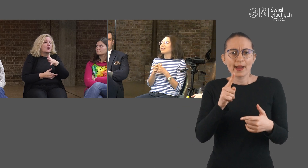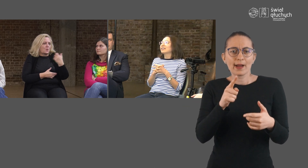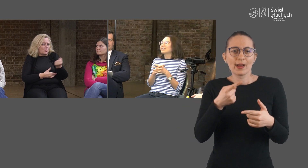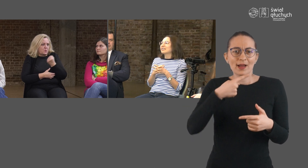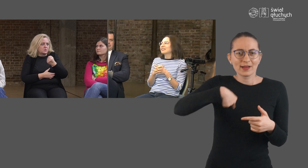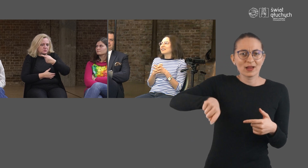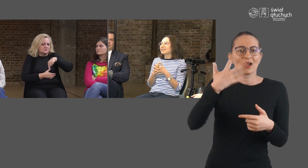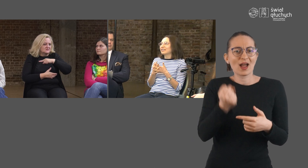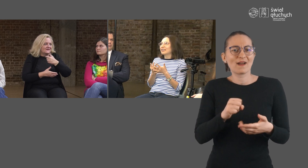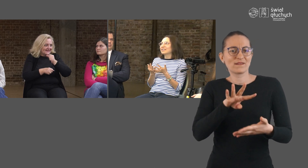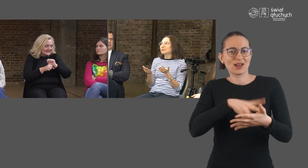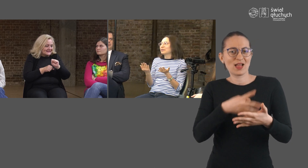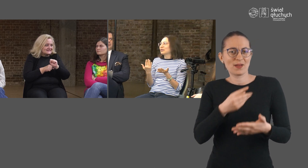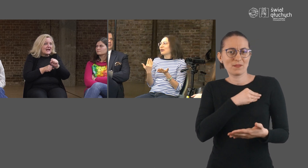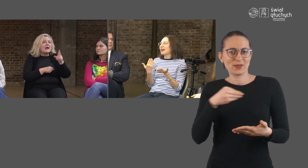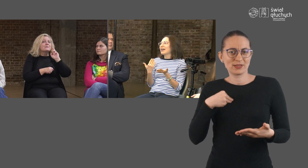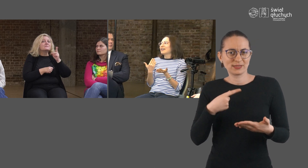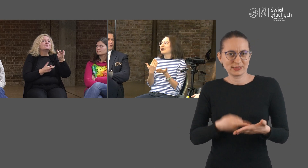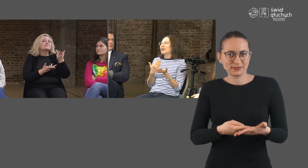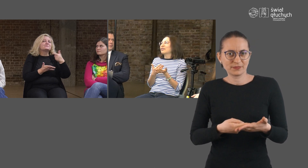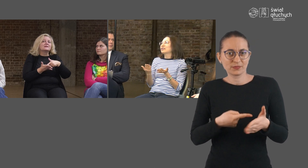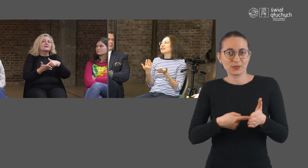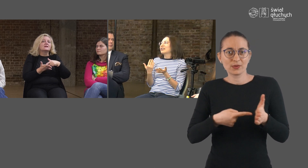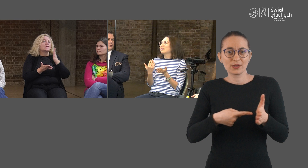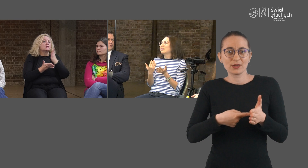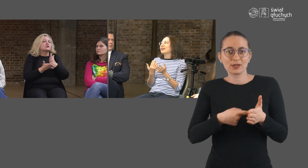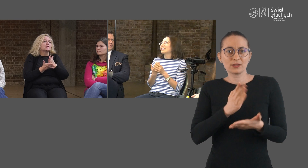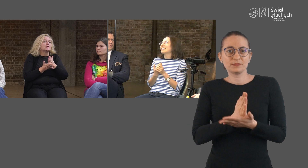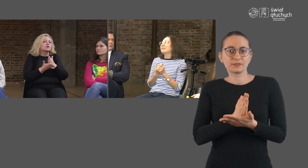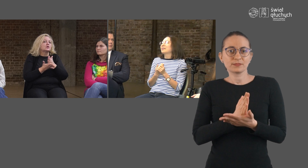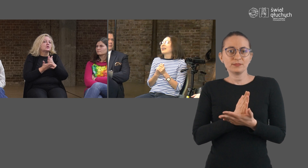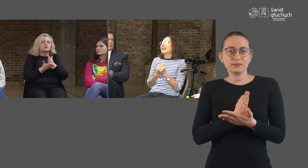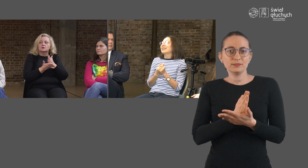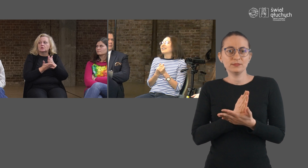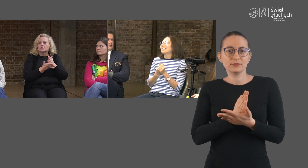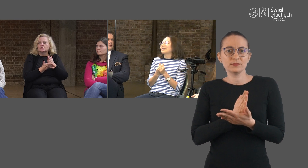posługujemy. Nie jesteśmy ciągle tylko w otoczeniu